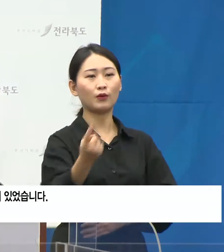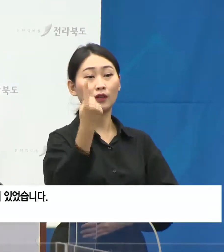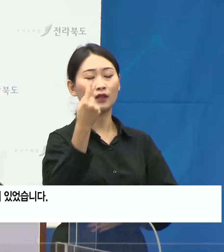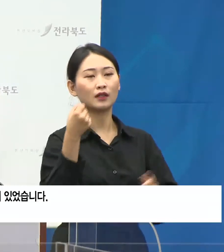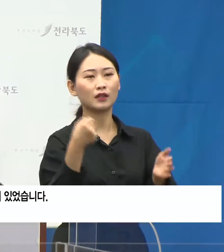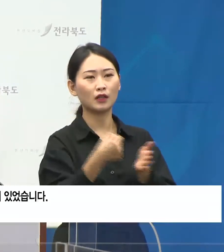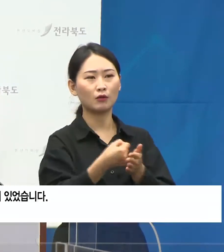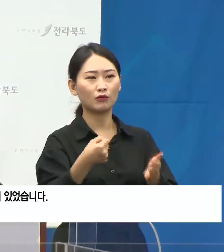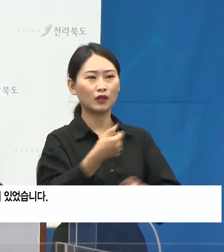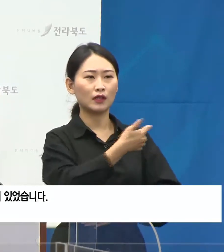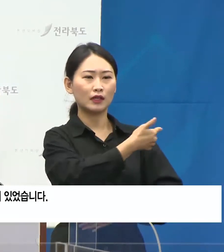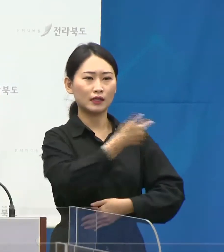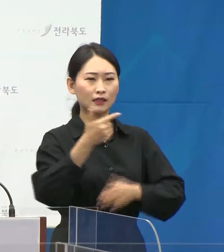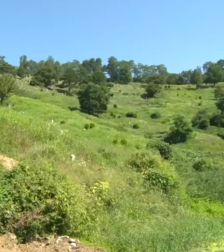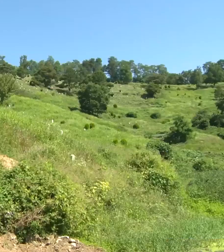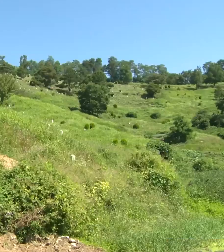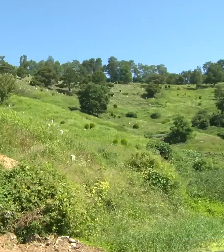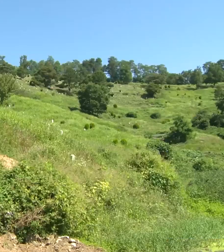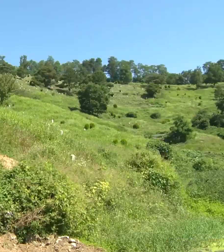접촉이 있었습니다.